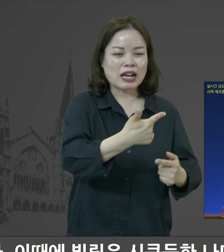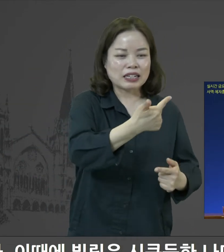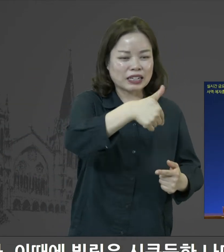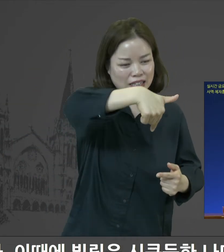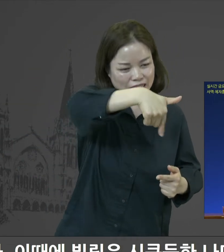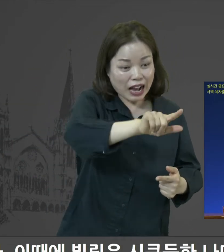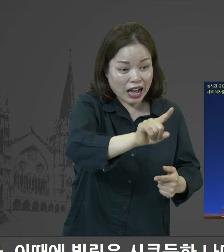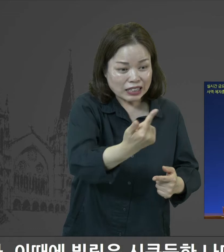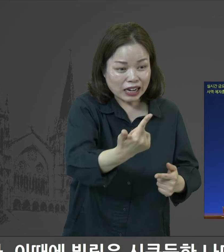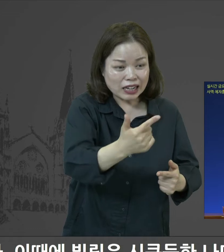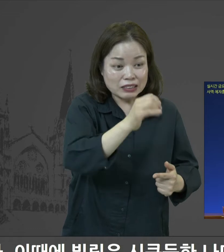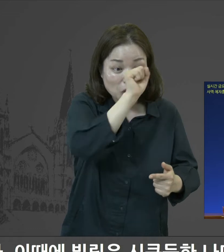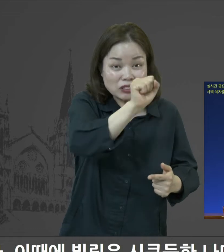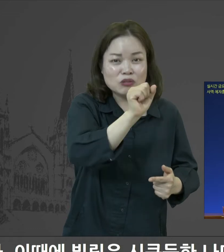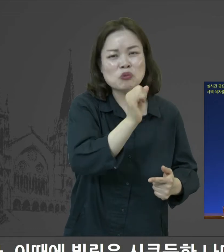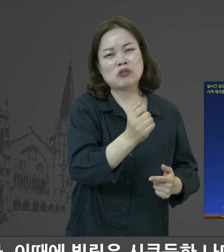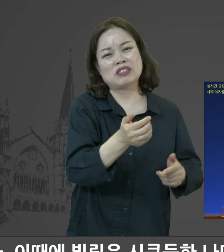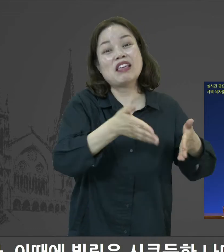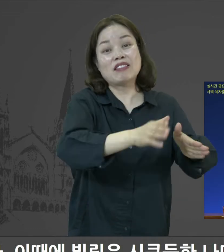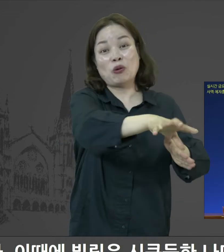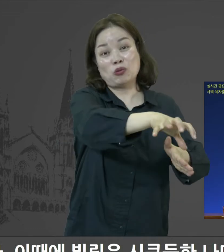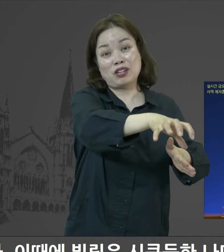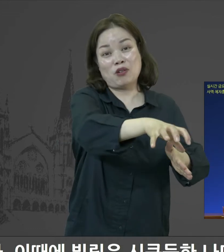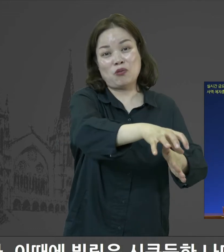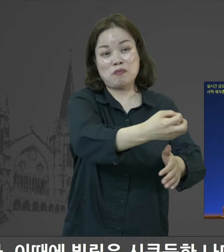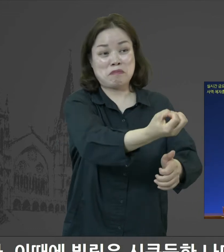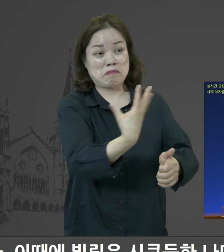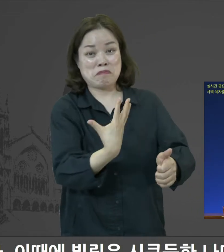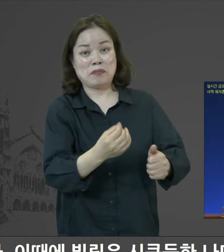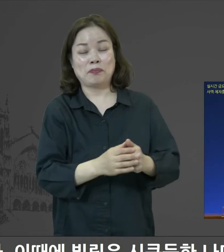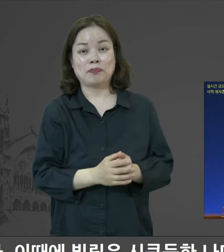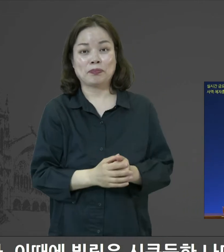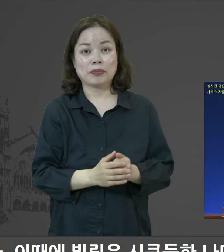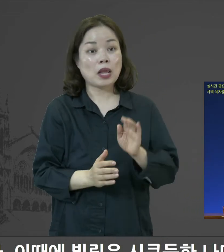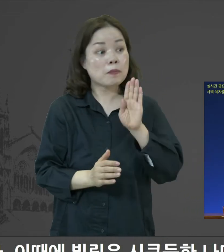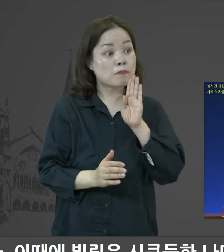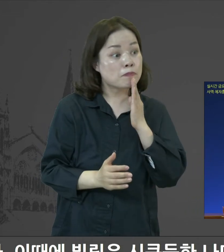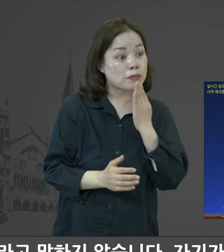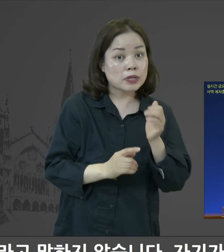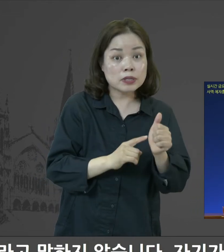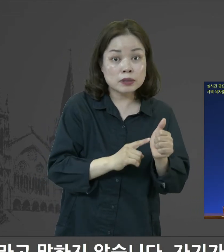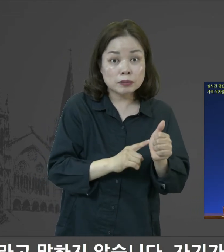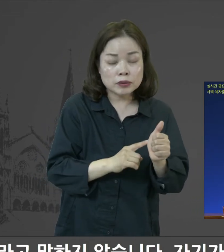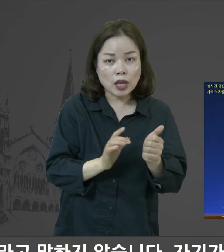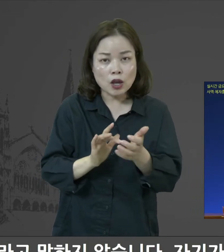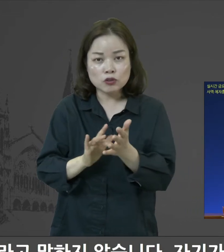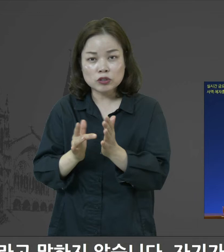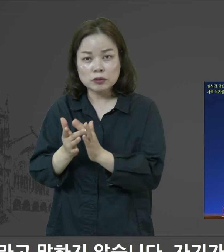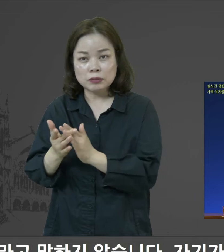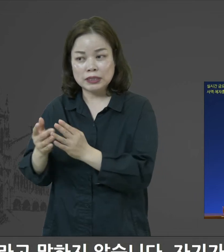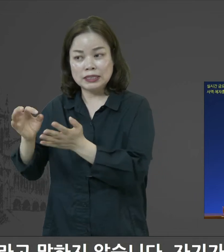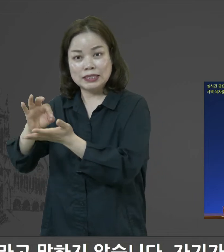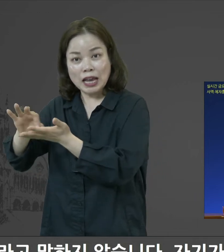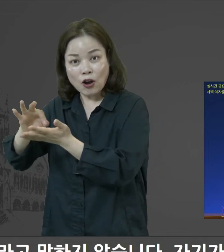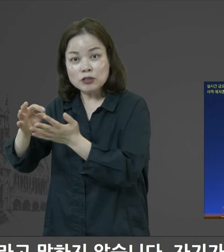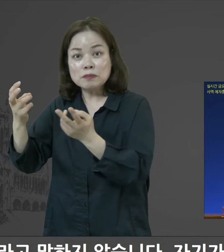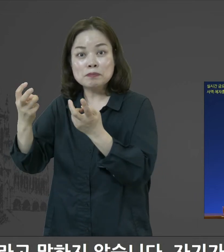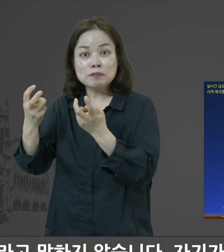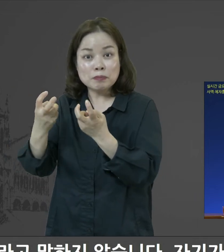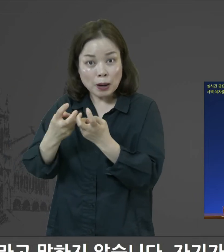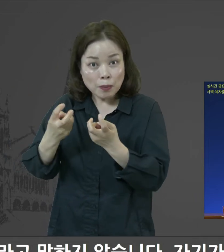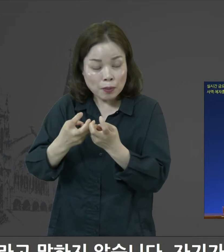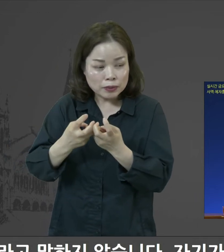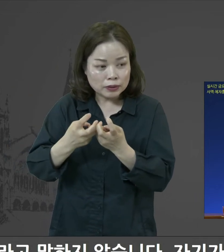이제 저 같았으면 그럴 것 같아요. 근데 빌립은 예수님이 하신 방법을 그대로 사용합니다.